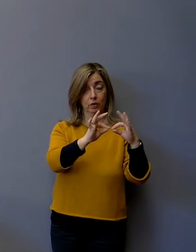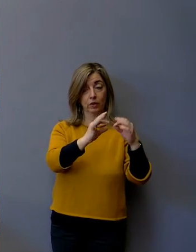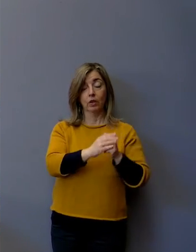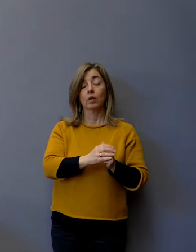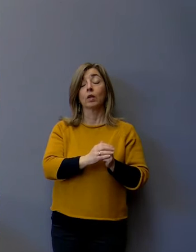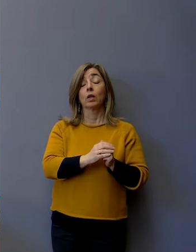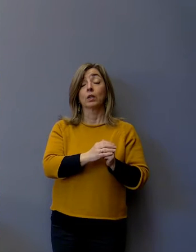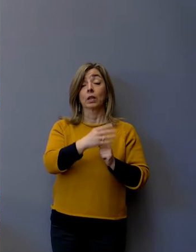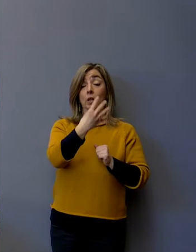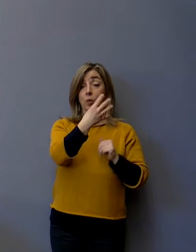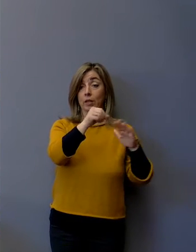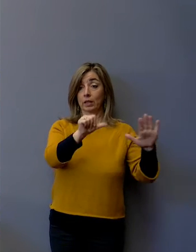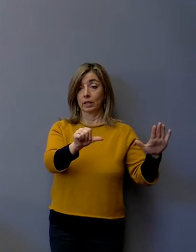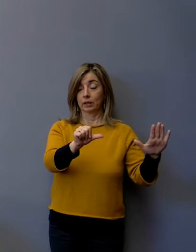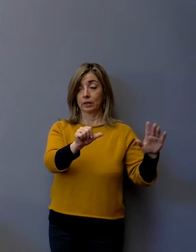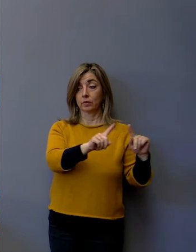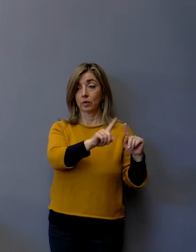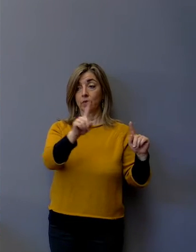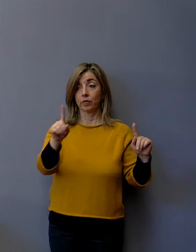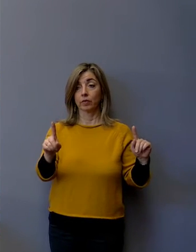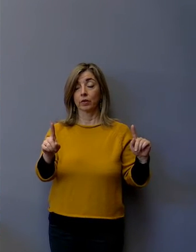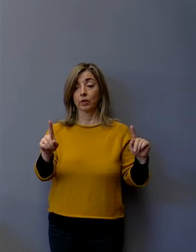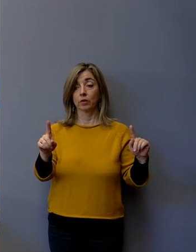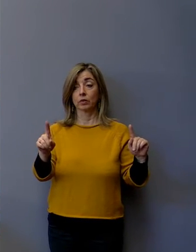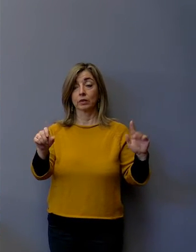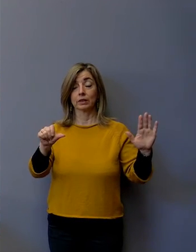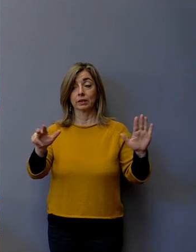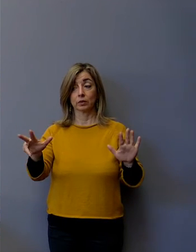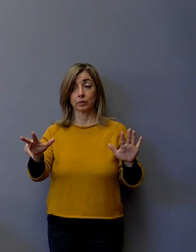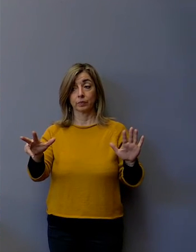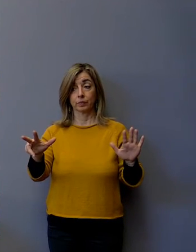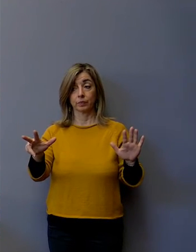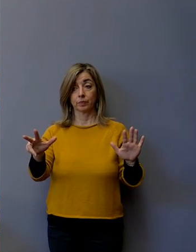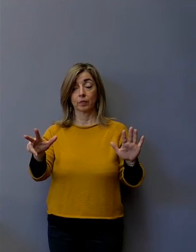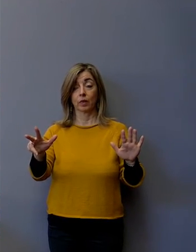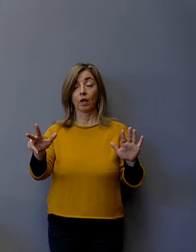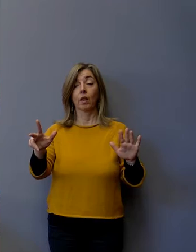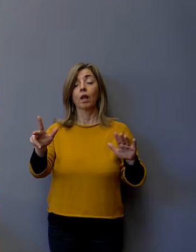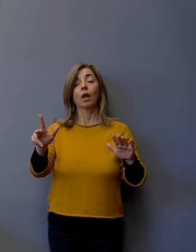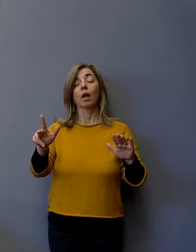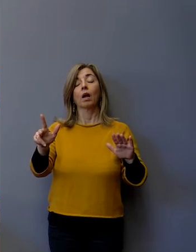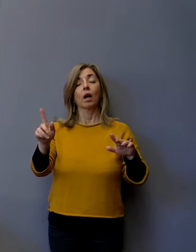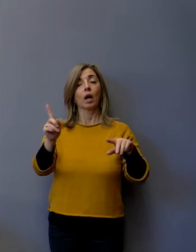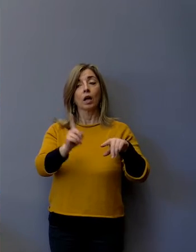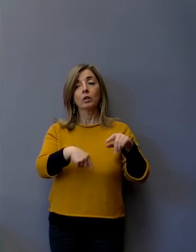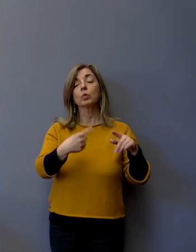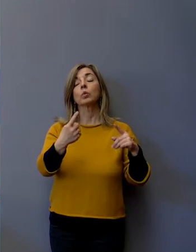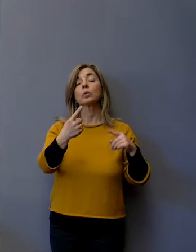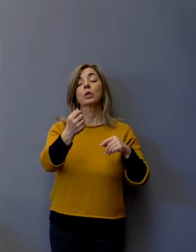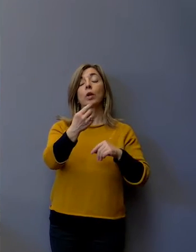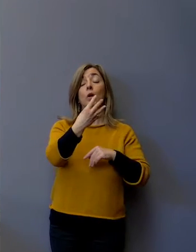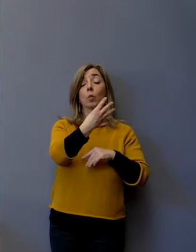numero 46 al numero 68 esclusi i numeri 48